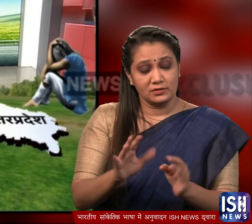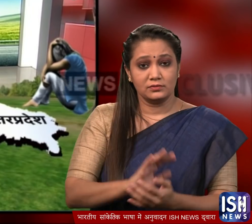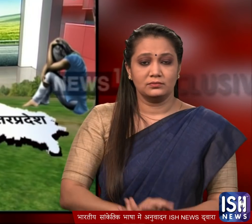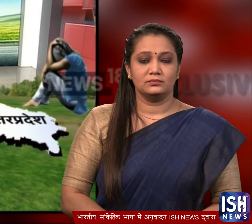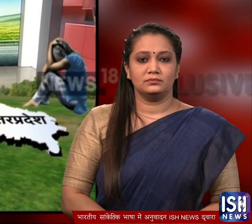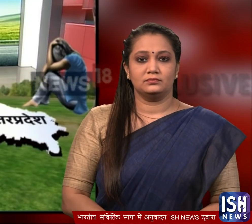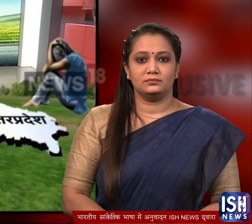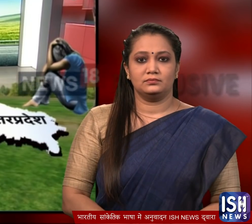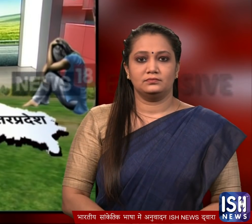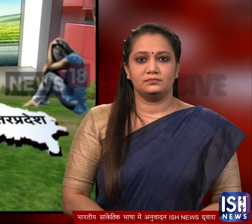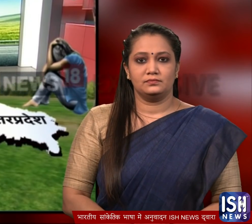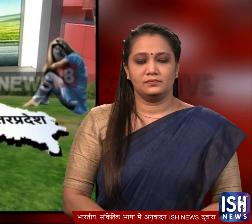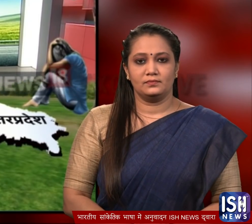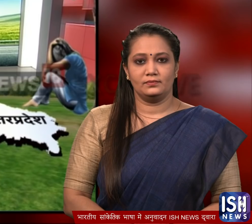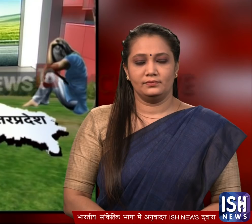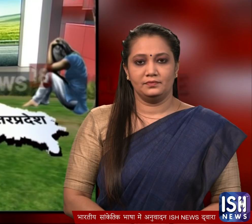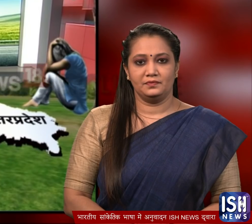गया